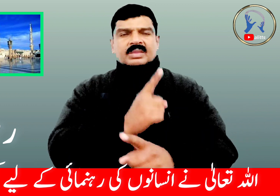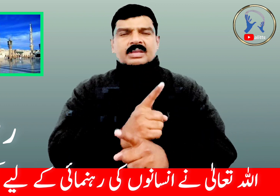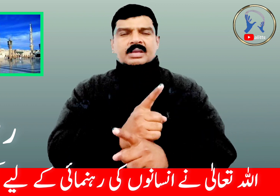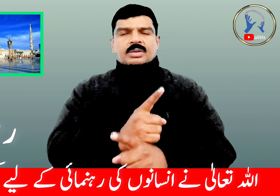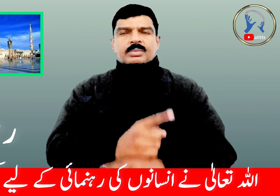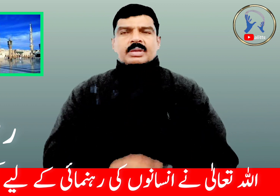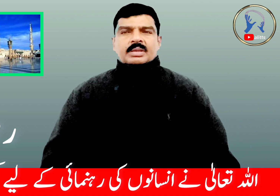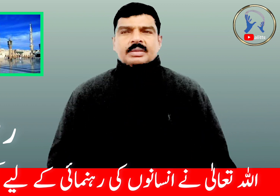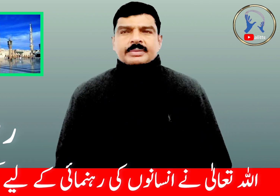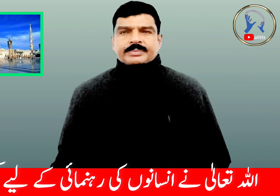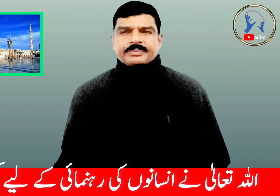رہنمائی